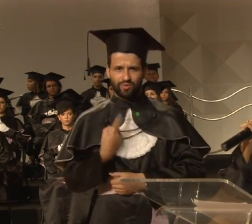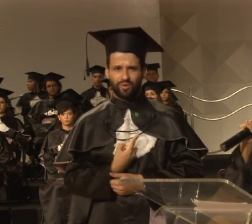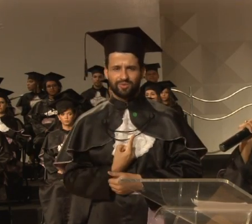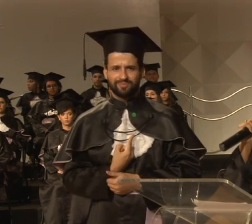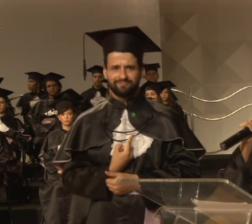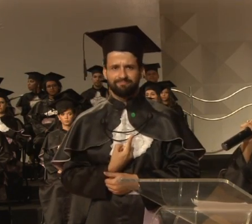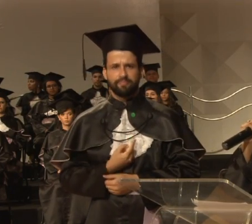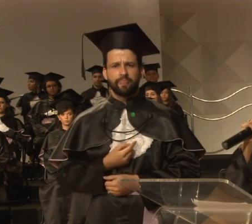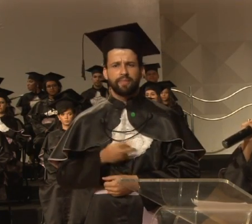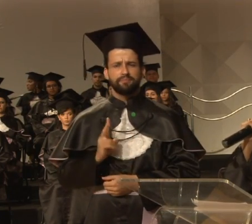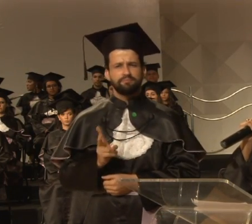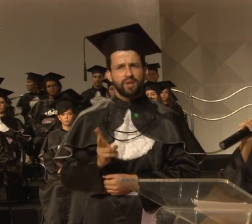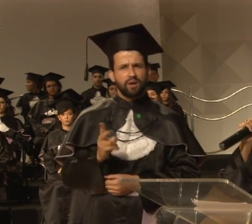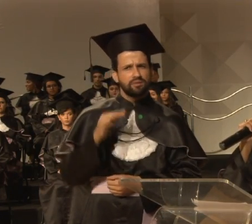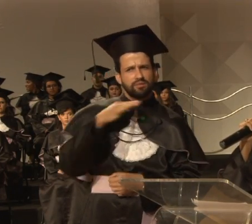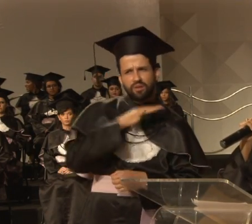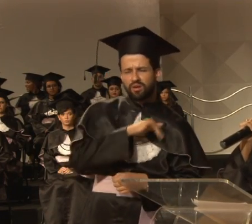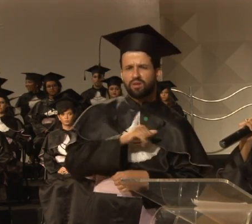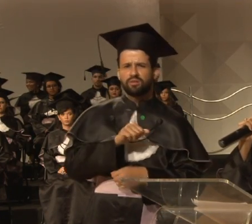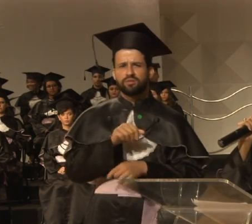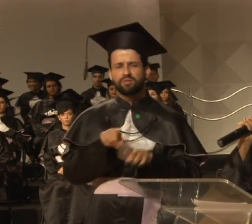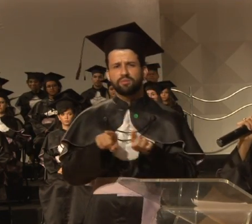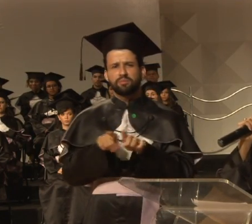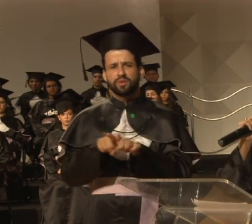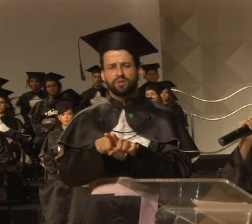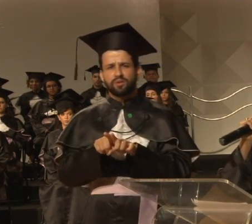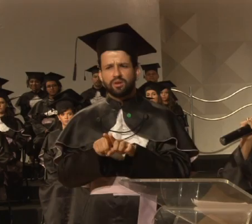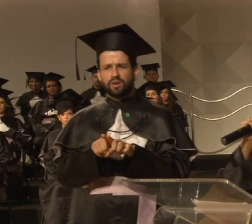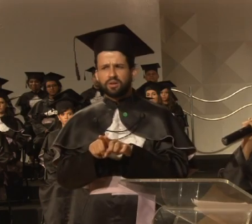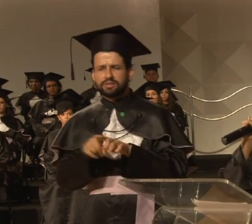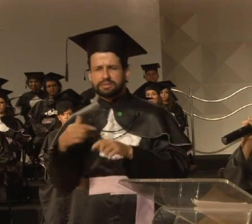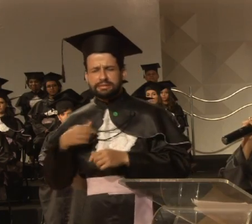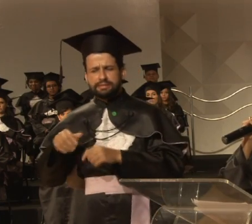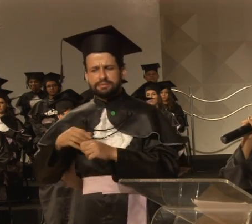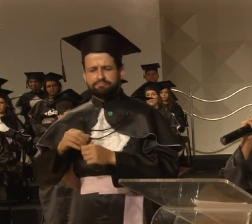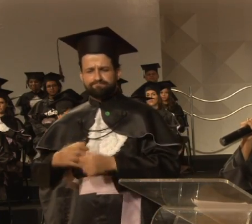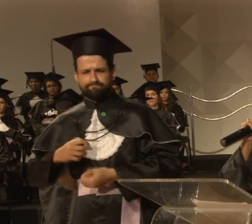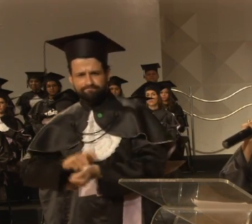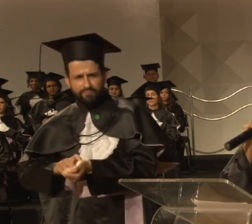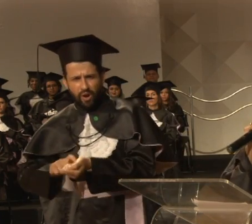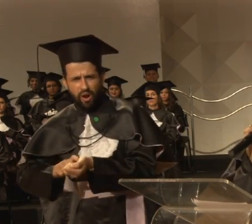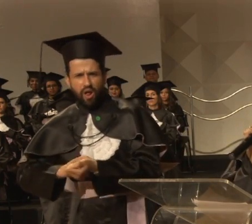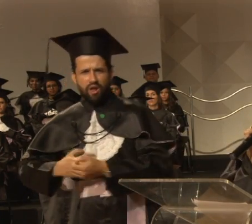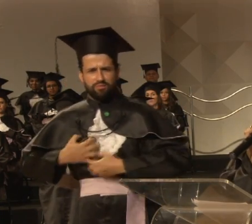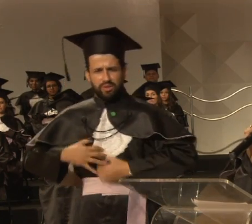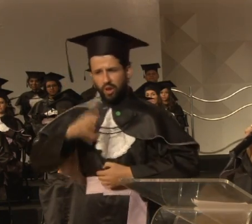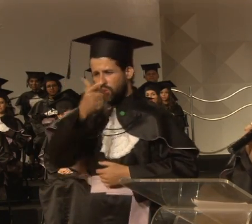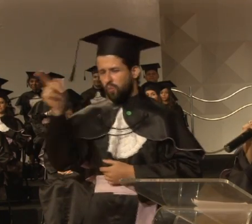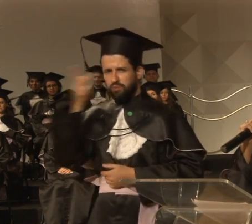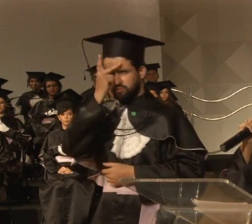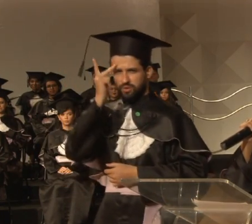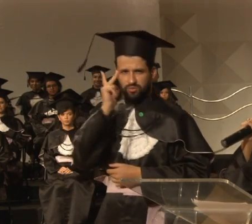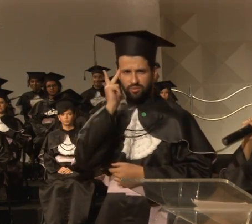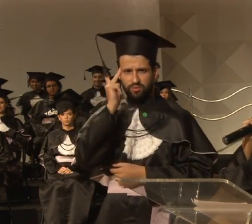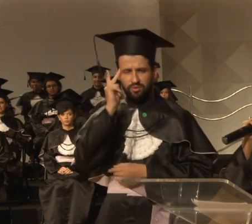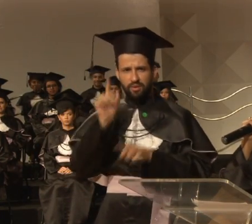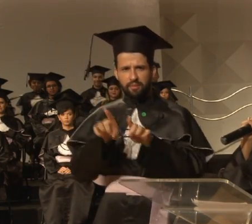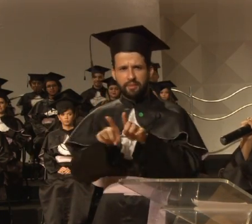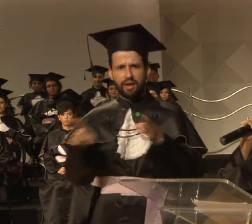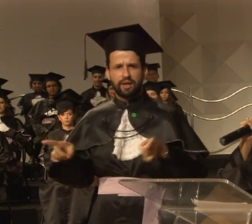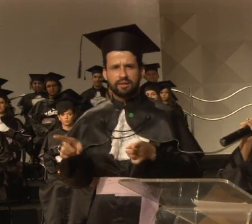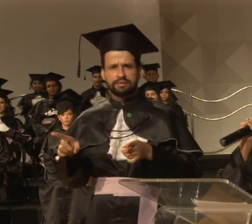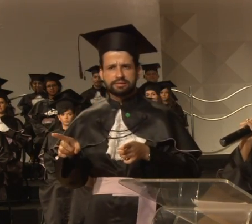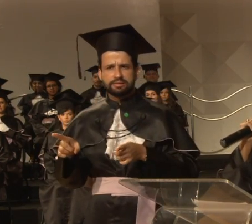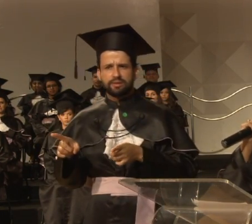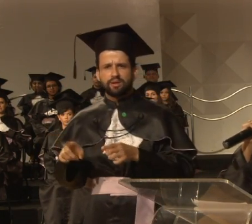Provavelmente, assim como eu, vocês decepcionaram muita gente ao declarar que fazia o curso de letras. Era como se as pessoas